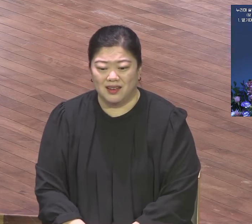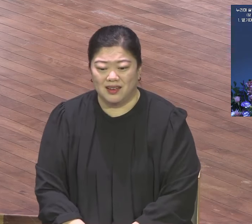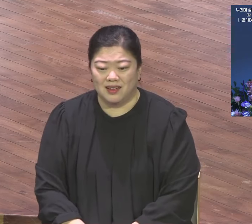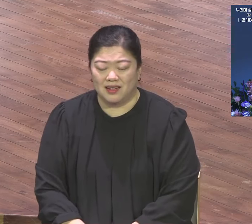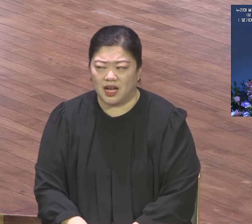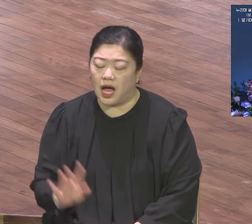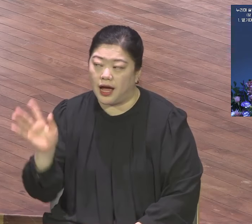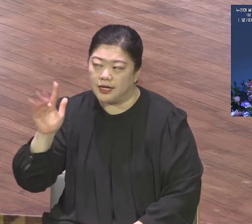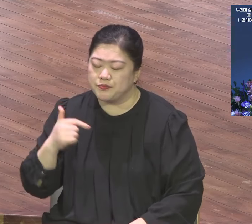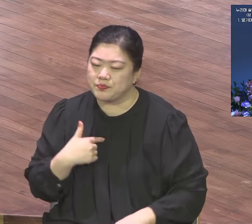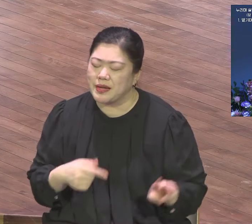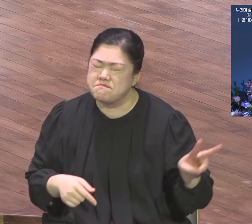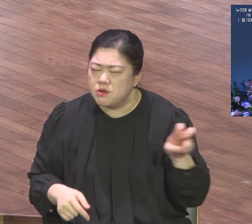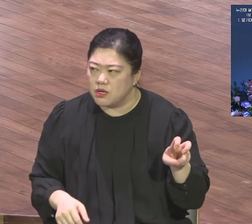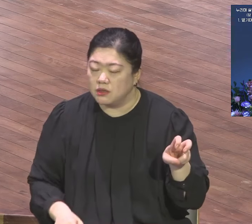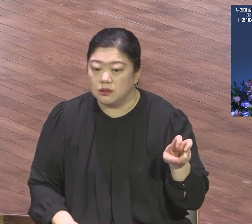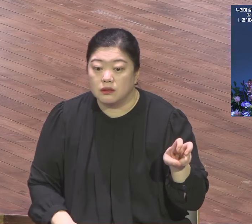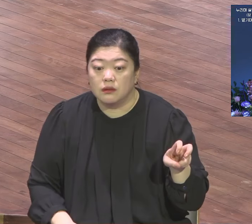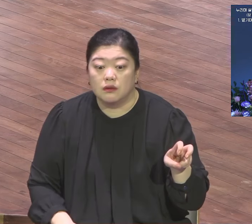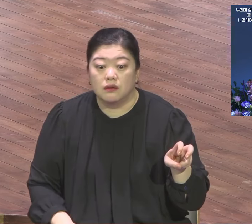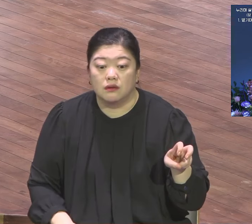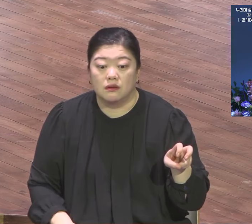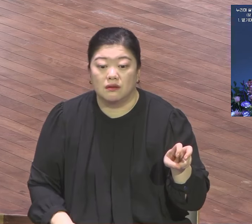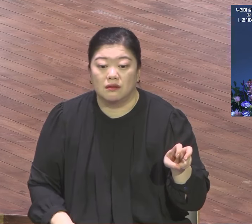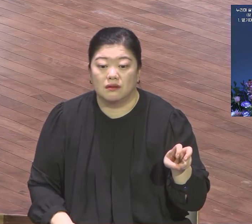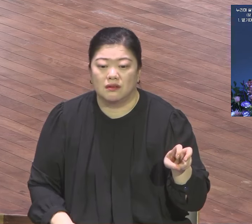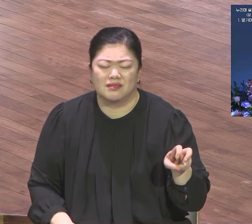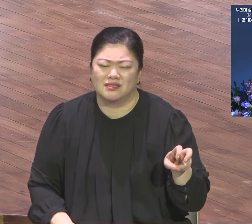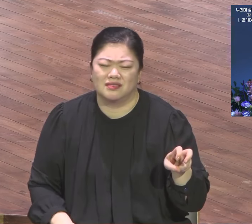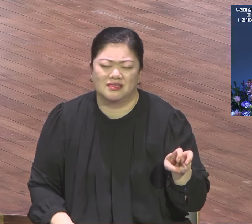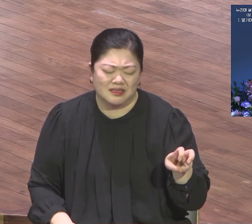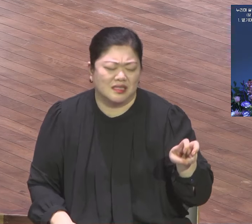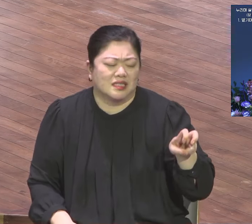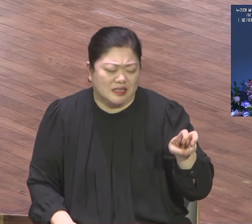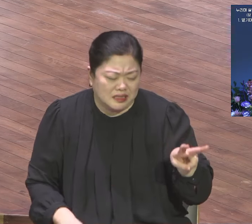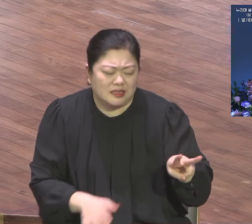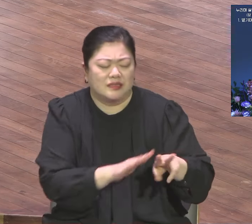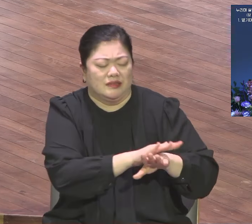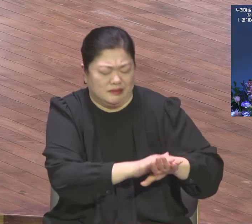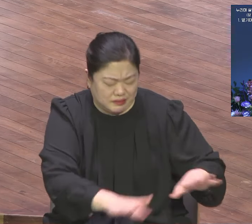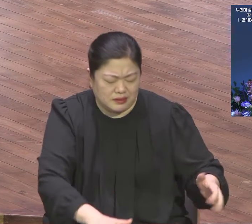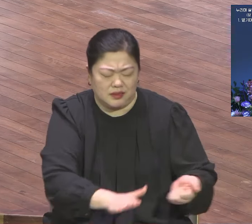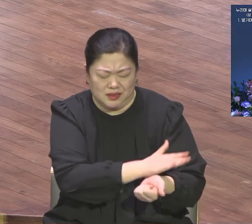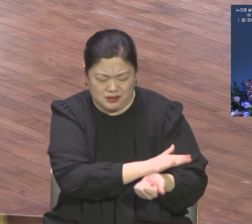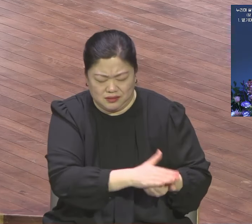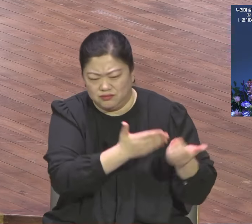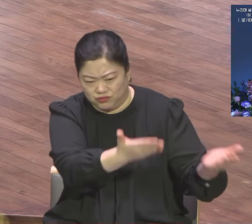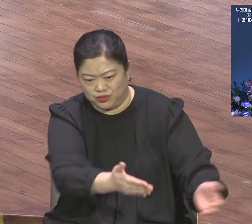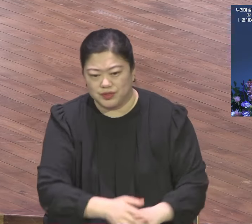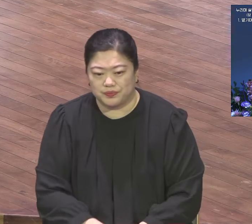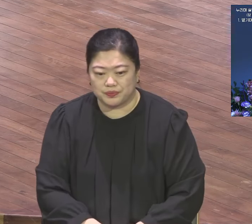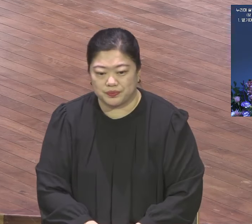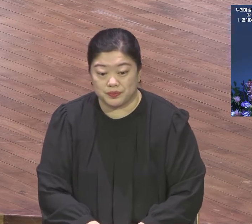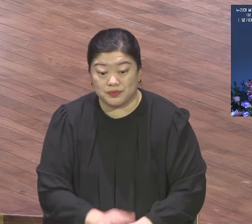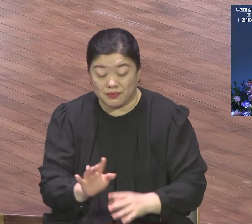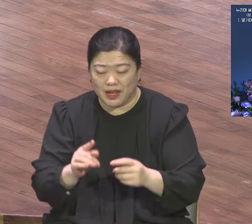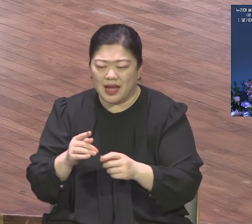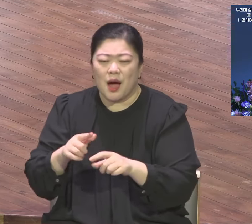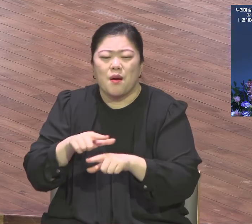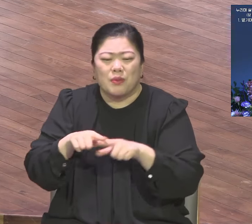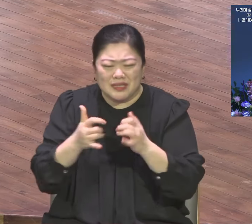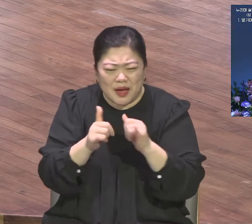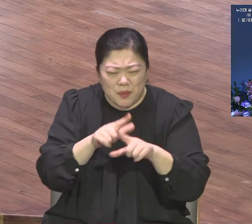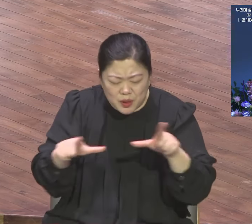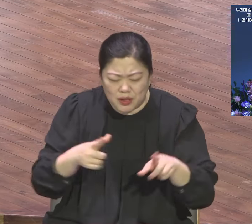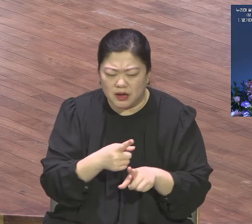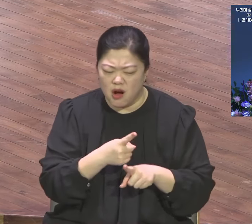용서하면 다 하나님 더 축복해 주실 텐데. 아멘. 둘째는 물질 부분이다. 원수 갚는 부분하고